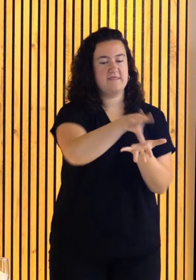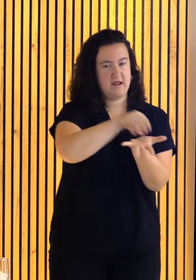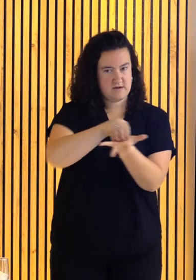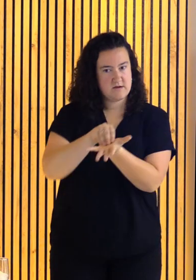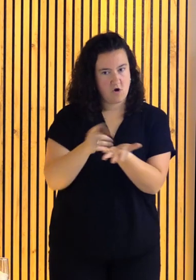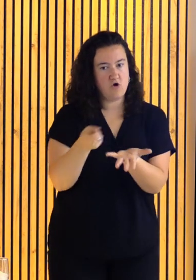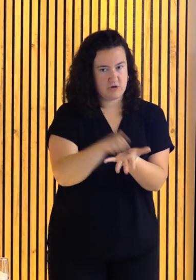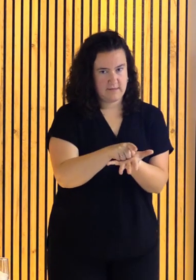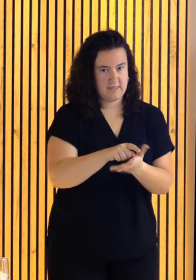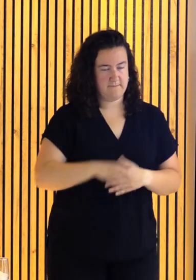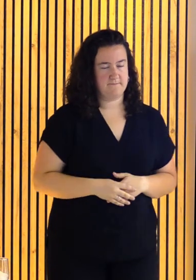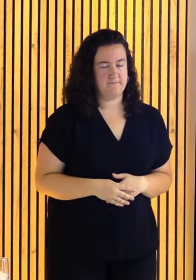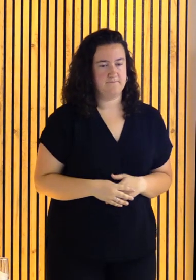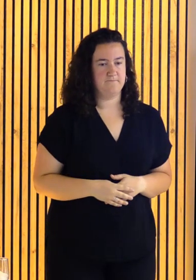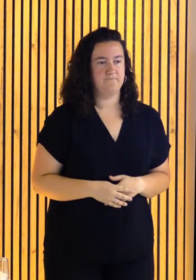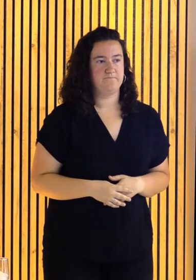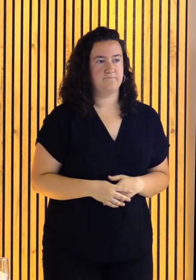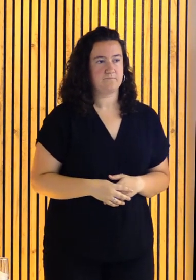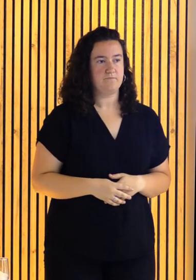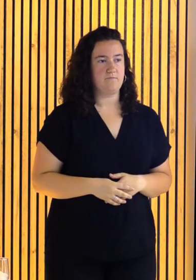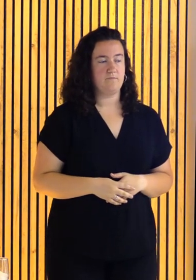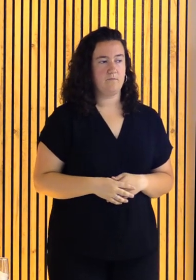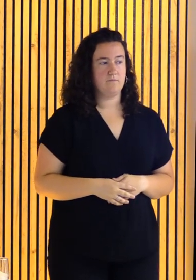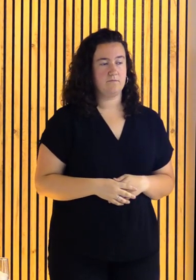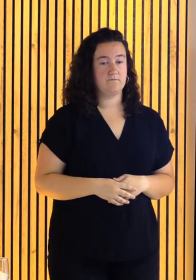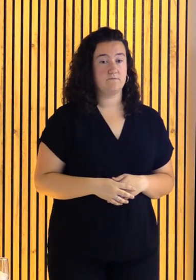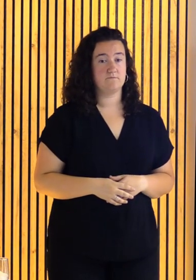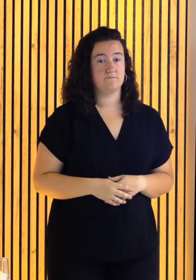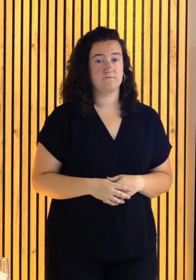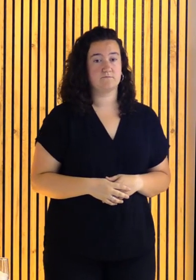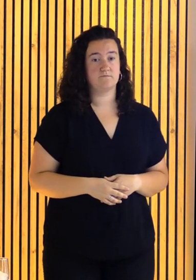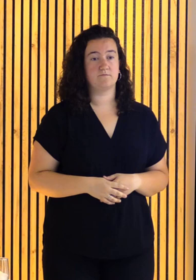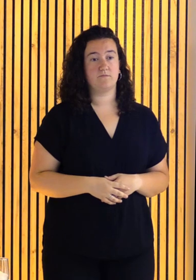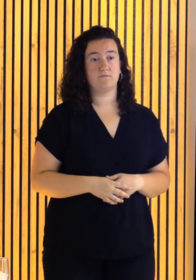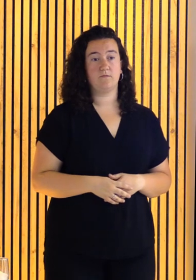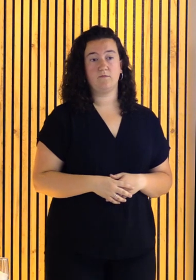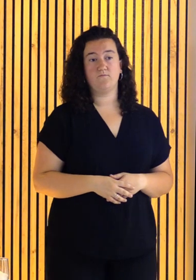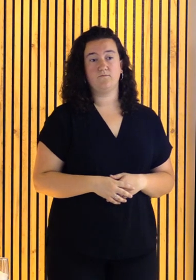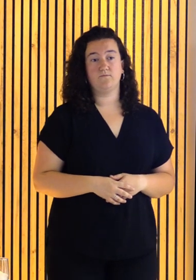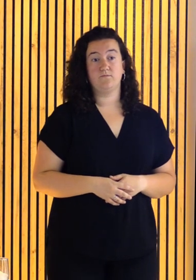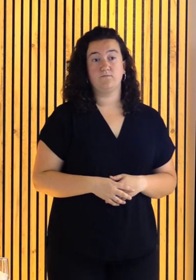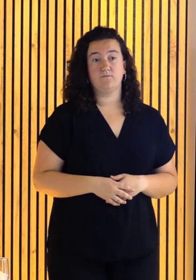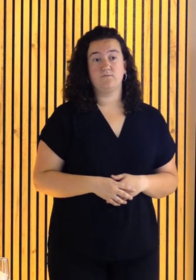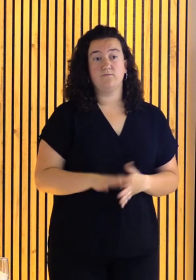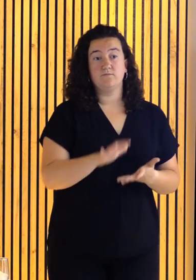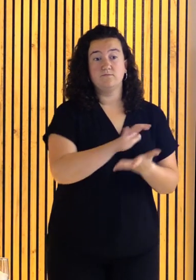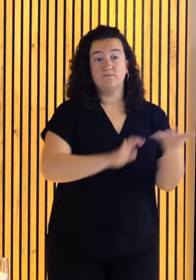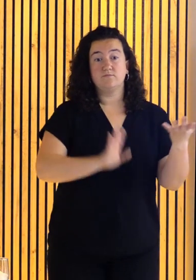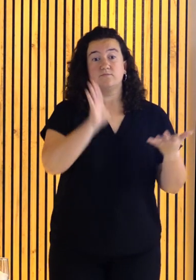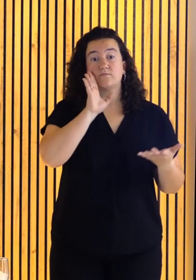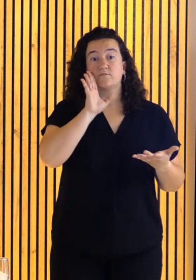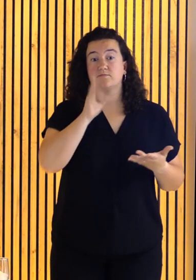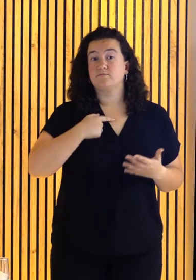inguruan. Testu hori oso garrantzitsu izan zen, lehen esan dudan bezala